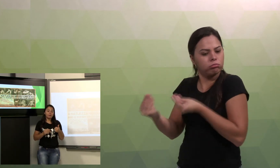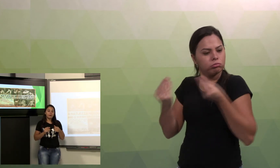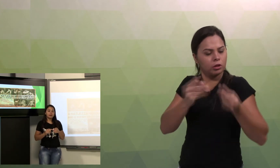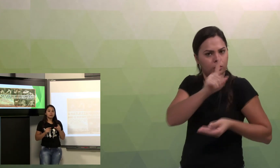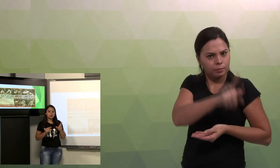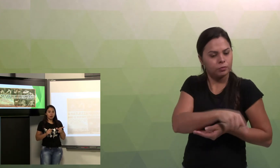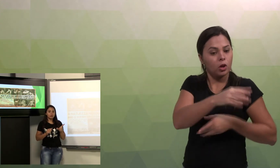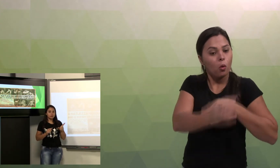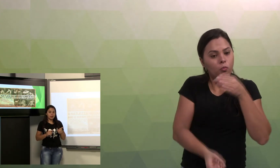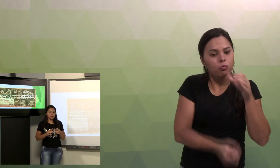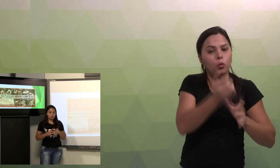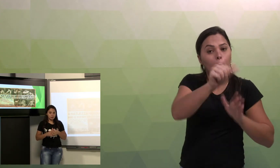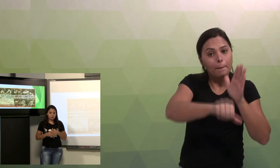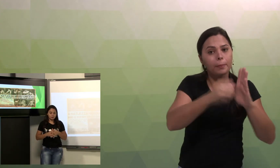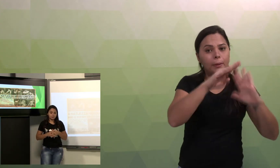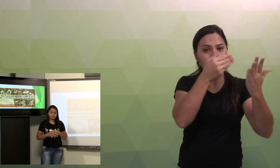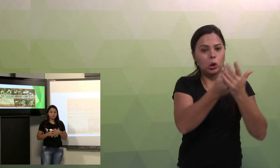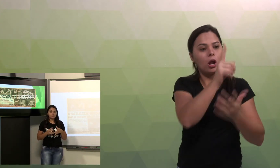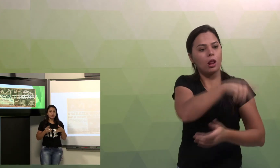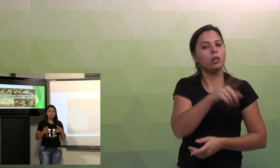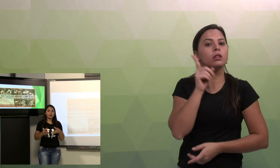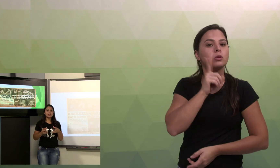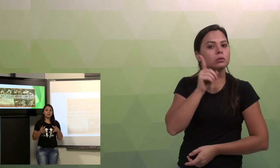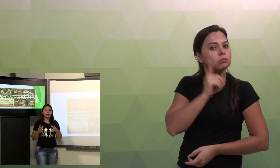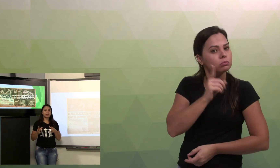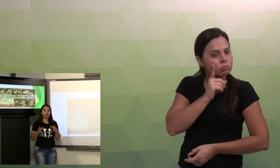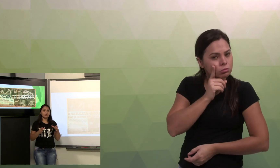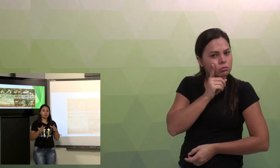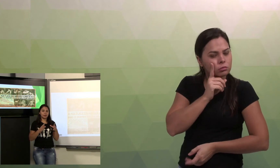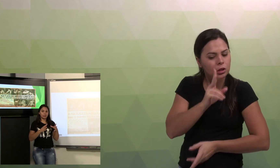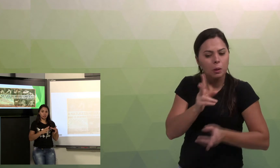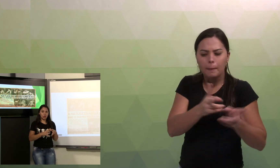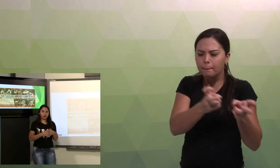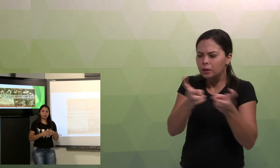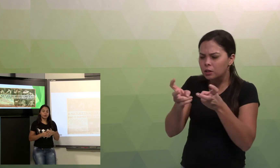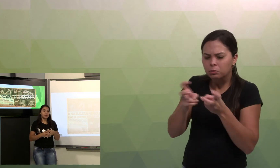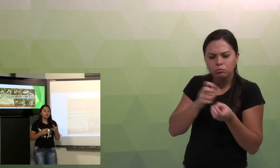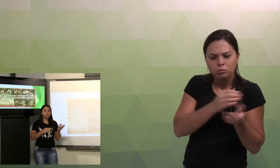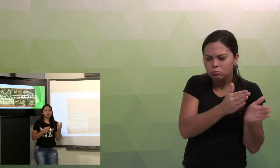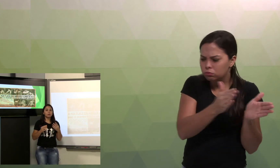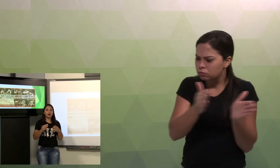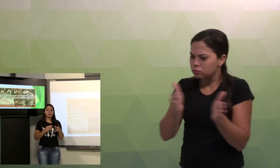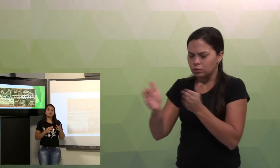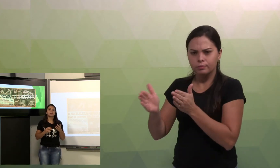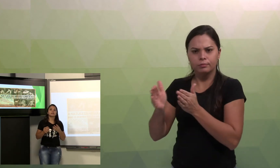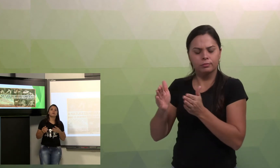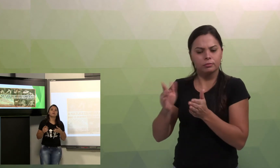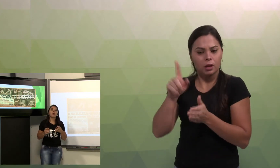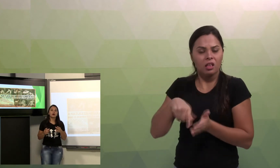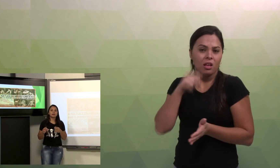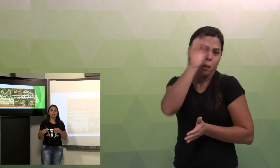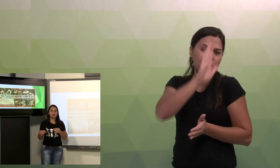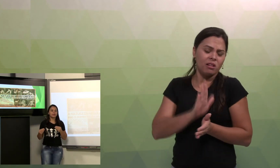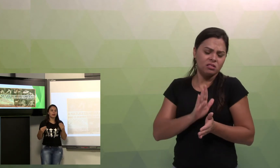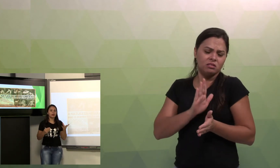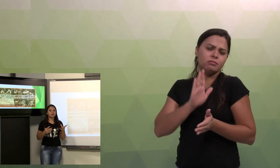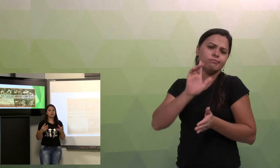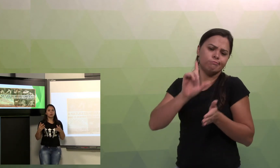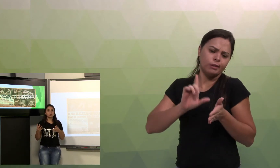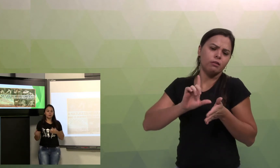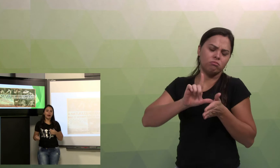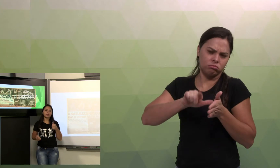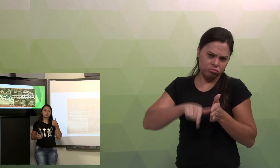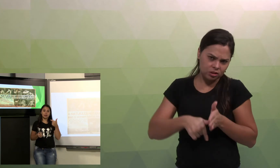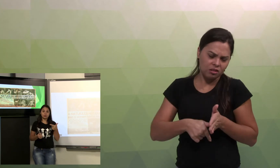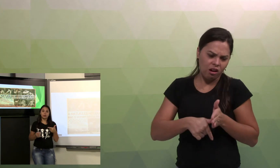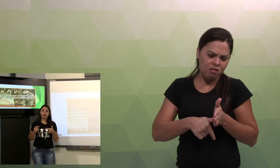foi fundada a primeira escola nos Estados Unidos. Percebendo toda essa trajetória, vimos que o Brasil estava um pouco atrasado em relação